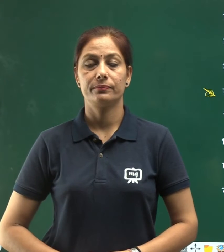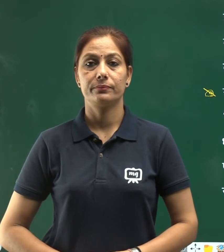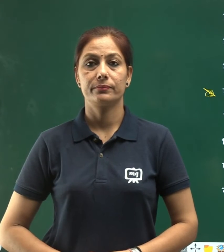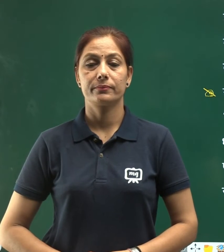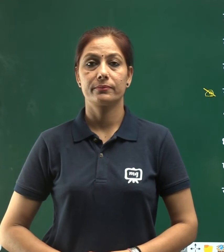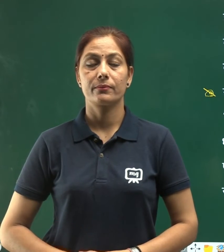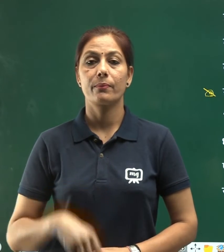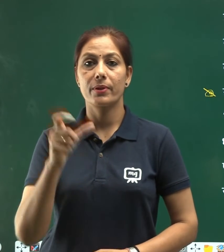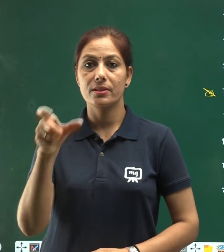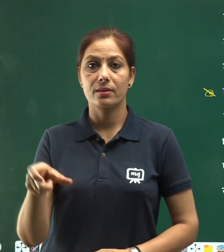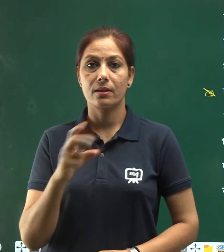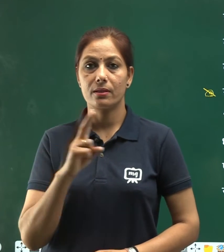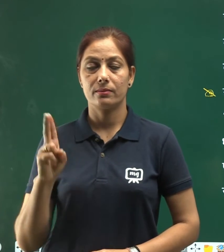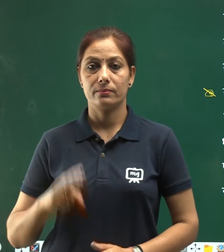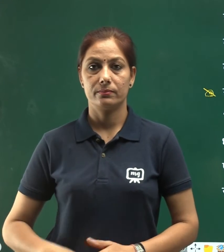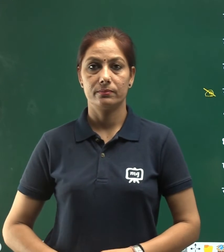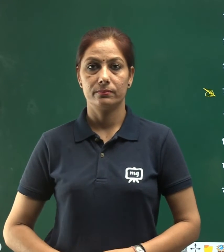सत्यजीत राय को